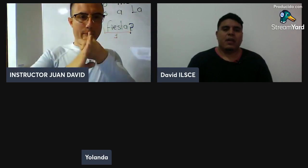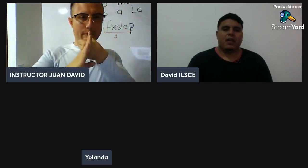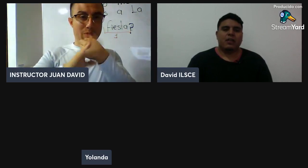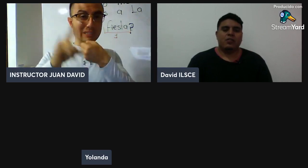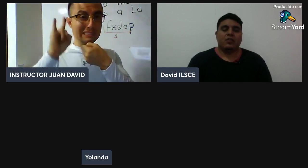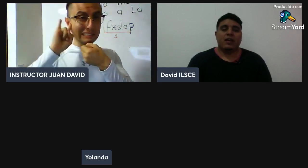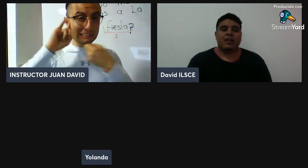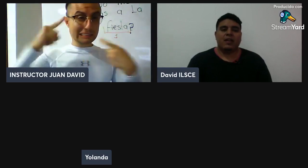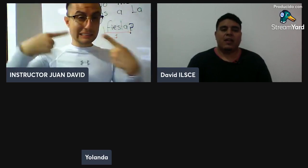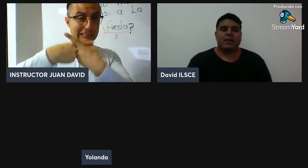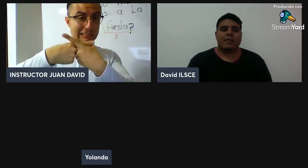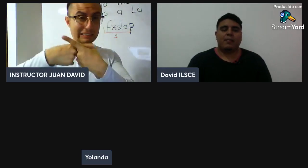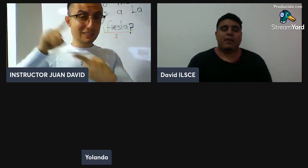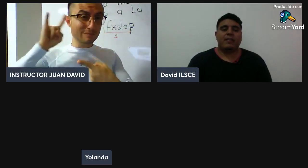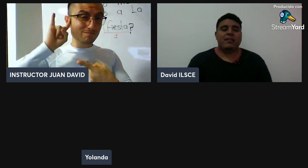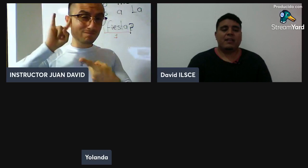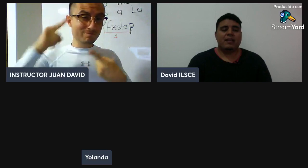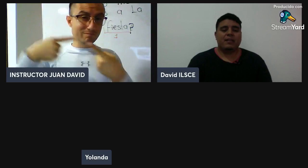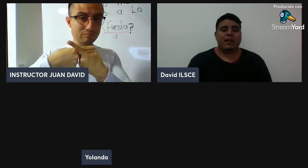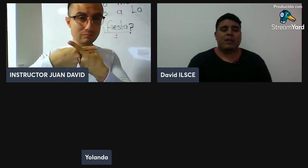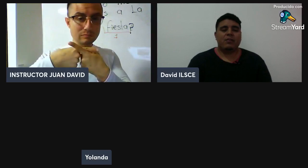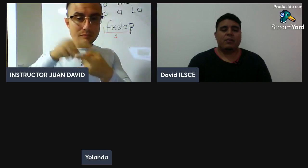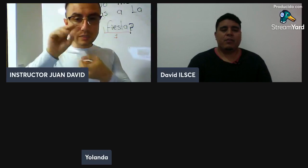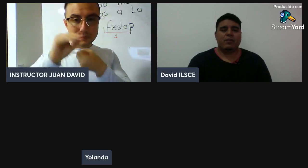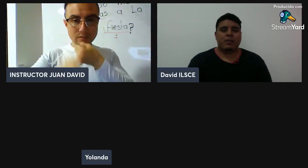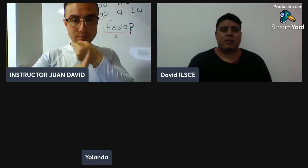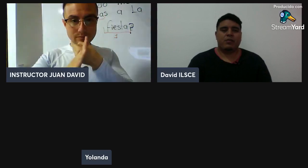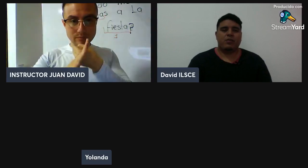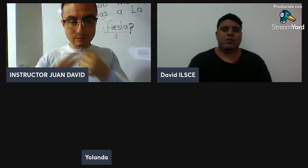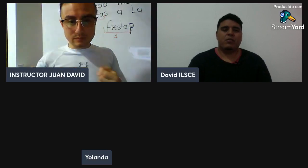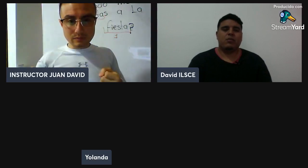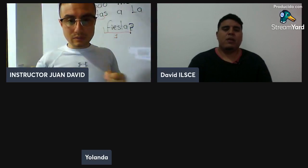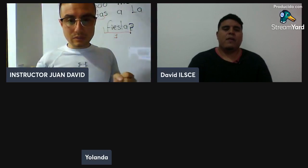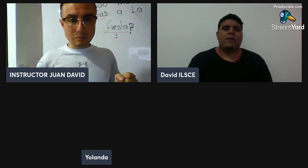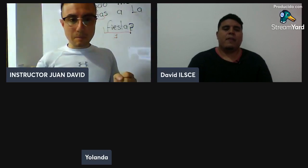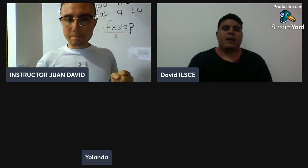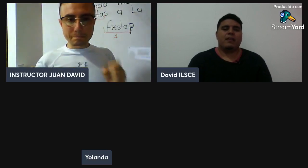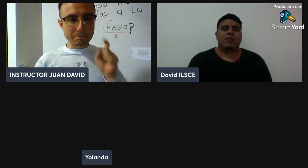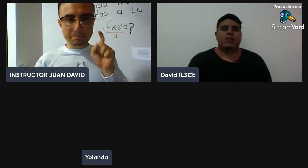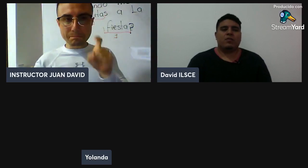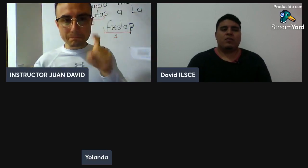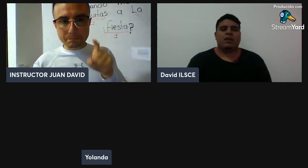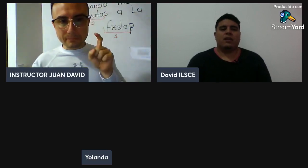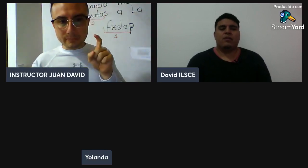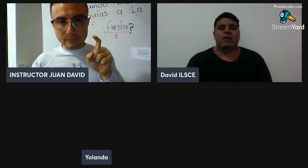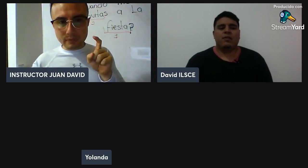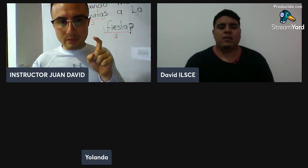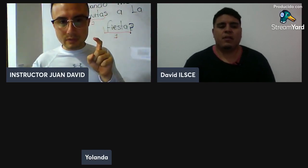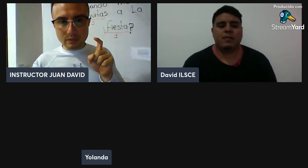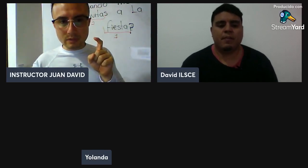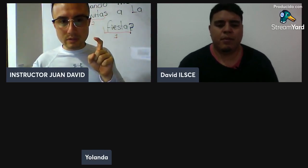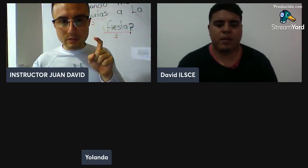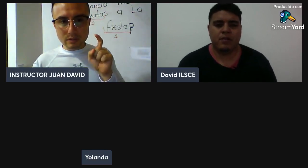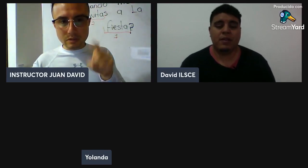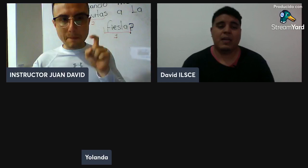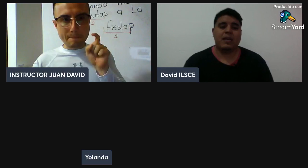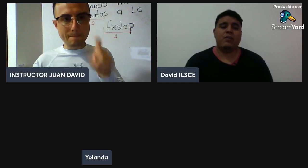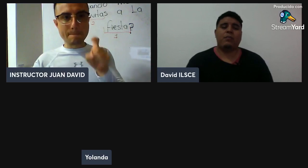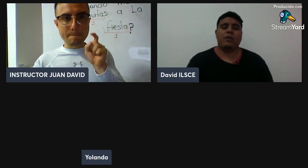yolanda puedes desactivar el audio por ciento en todo hace corto con el audio porque yo desde aquí no puedo